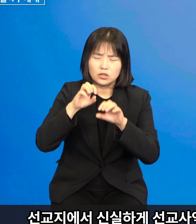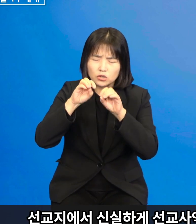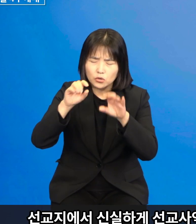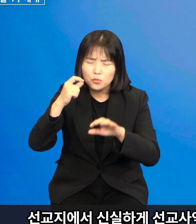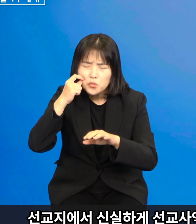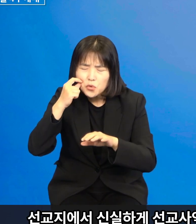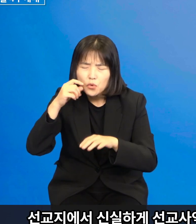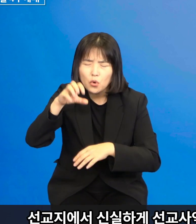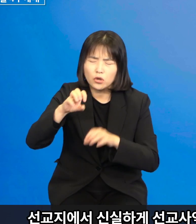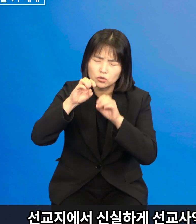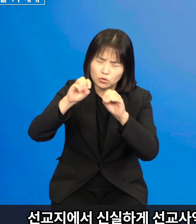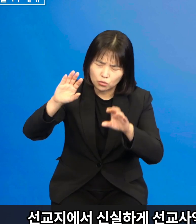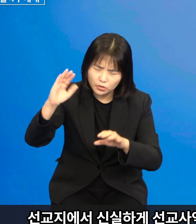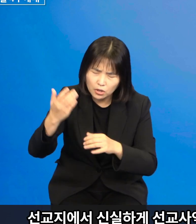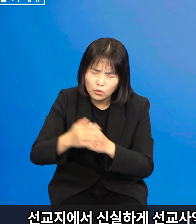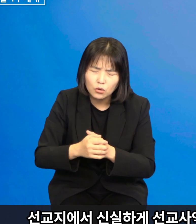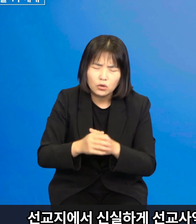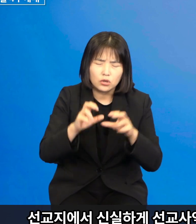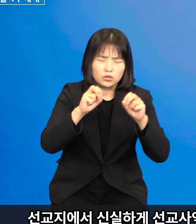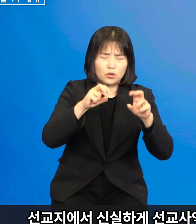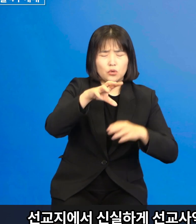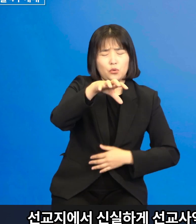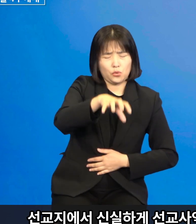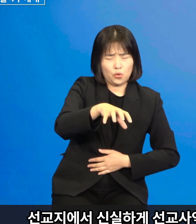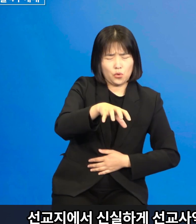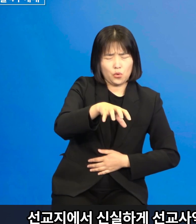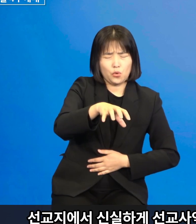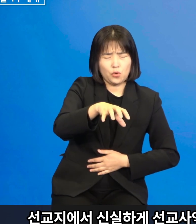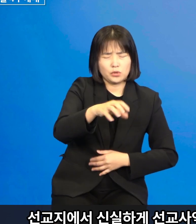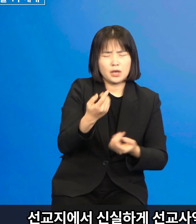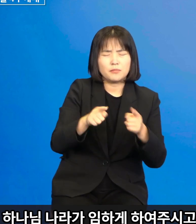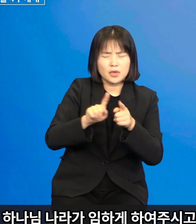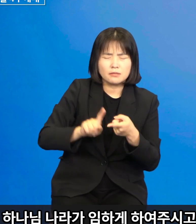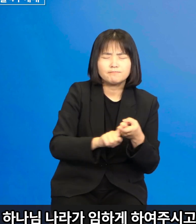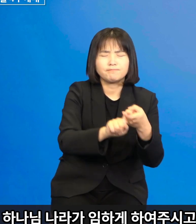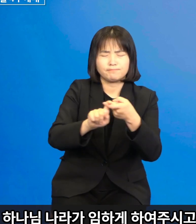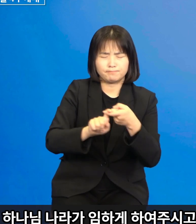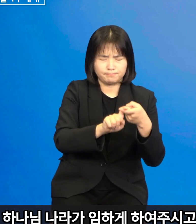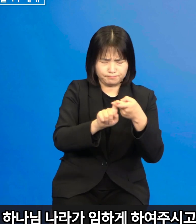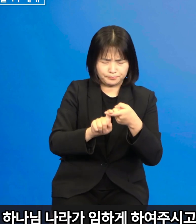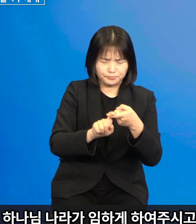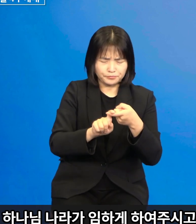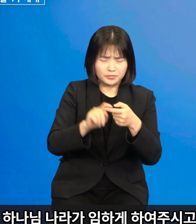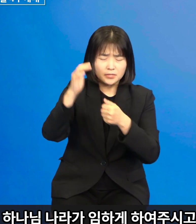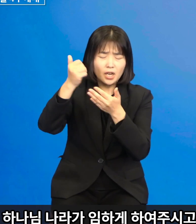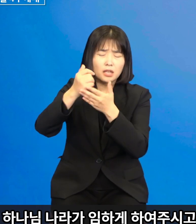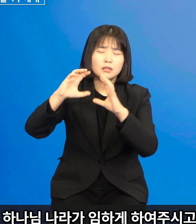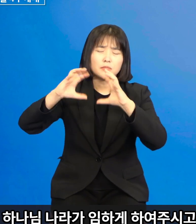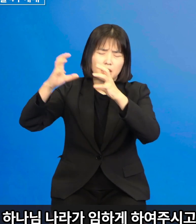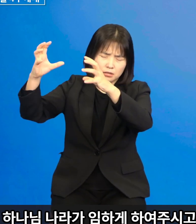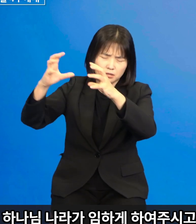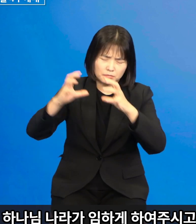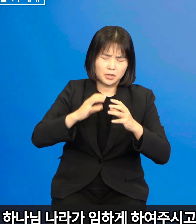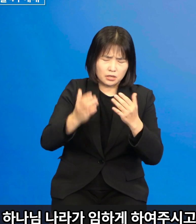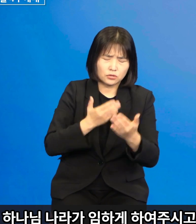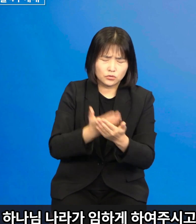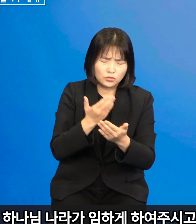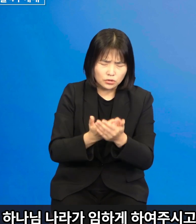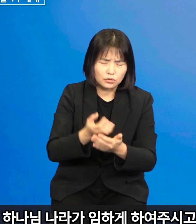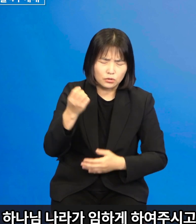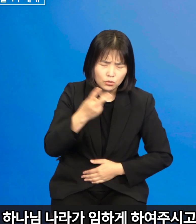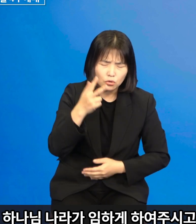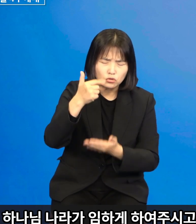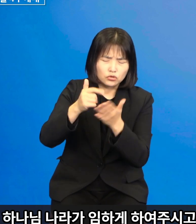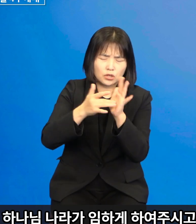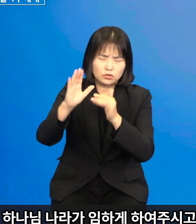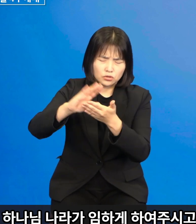선교주에서 신실하게 선교사역을 감당하는 이들과 함께 연합하여 하나님 나라가 임하게 하여 주시고, 또한 주 예수